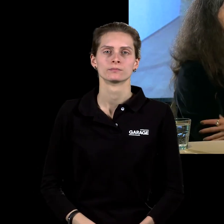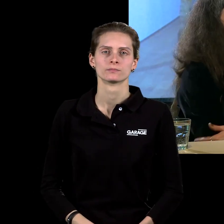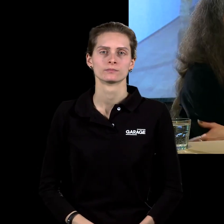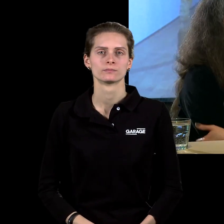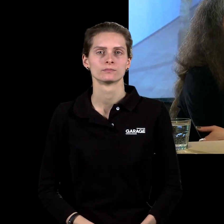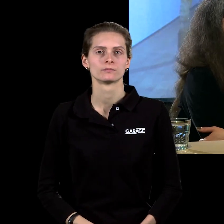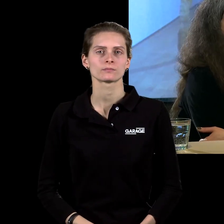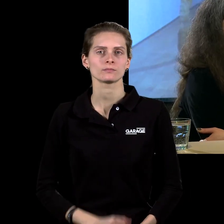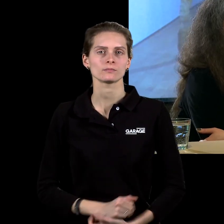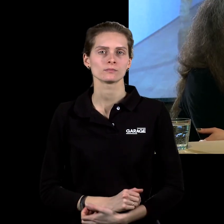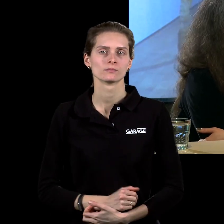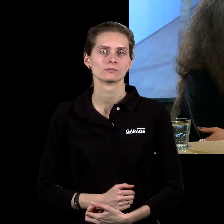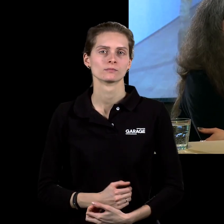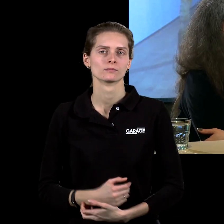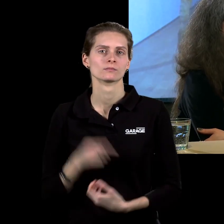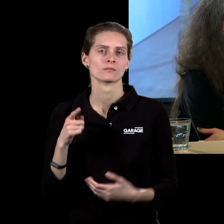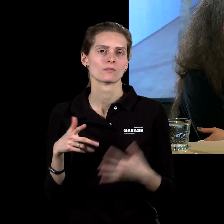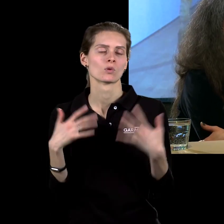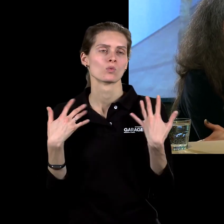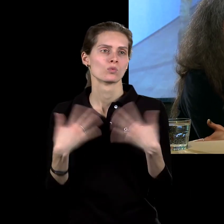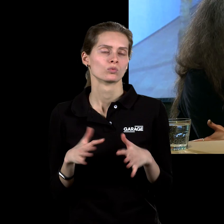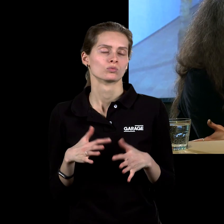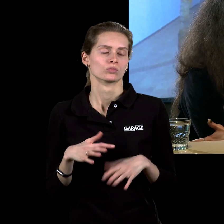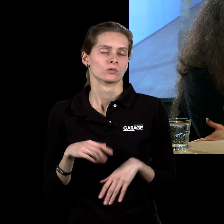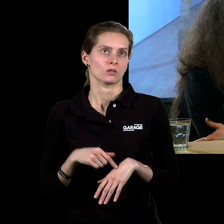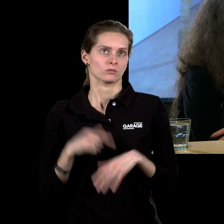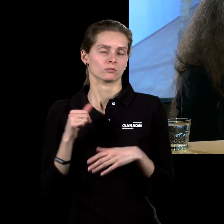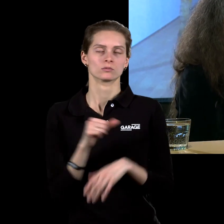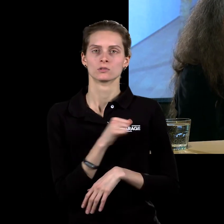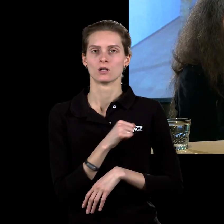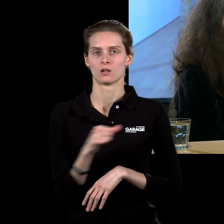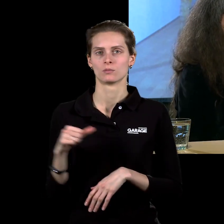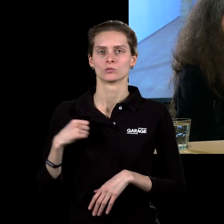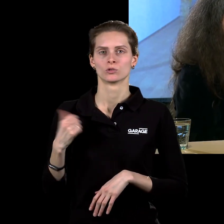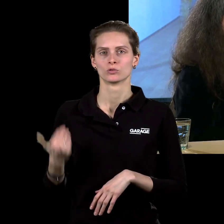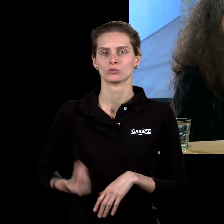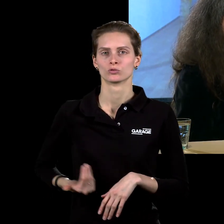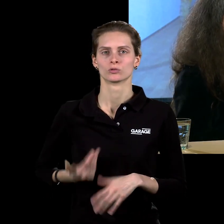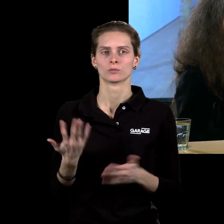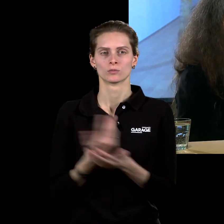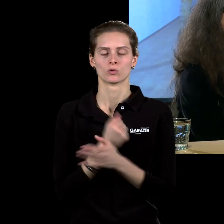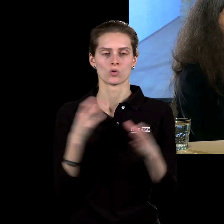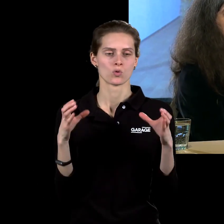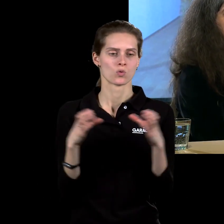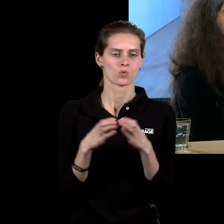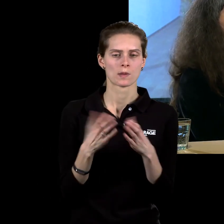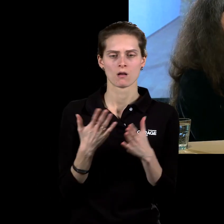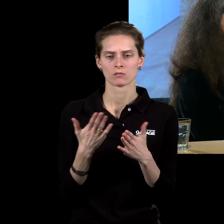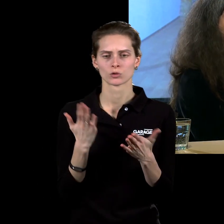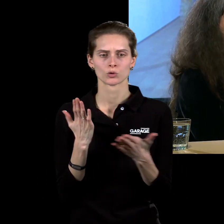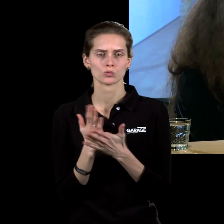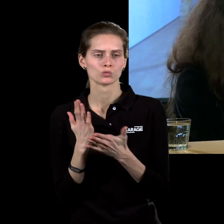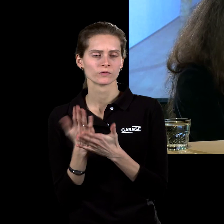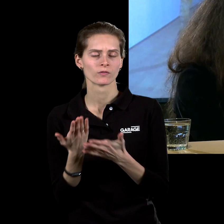которые уже обретают самостоятельную жизнь, это, они вполне считываются как группа неких существ, да, это, конечно,